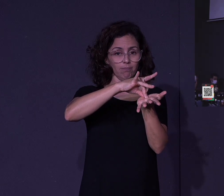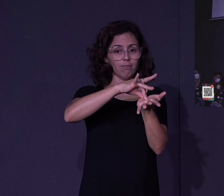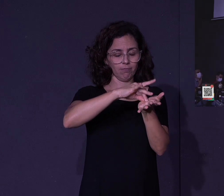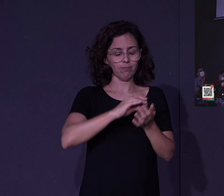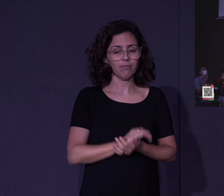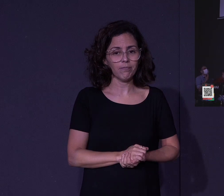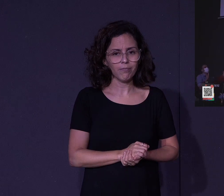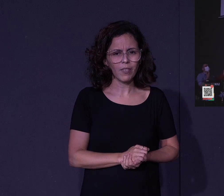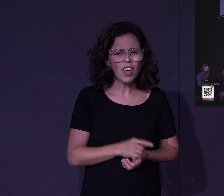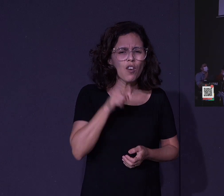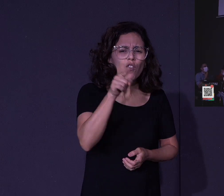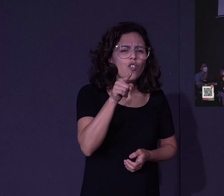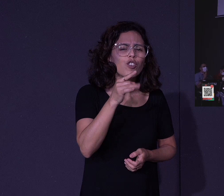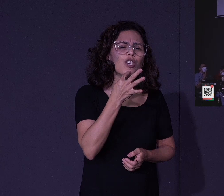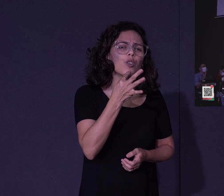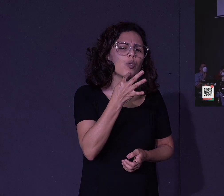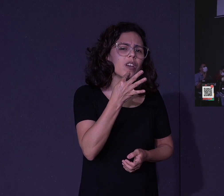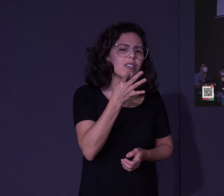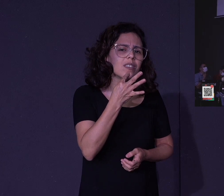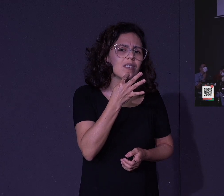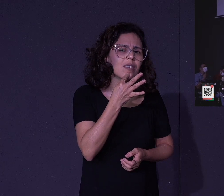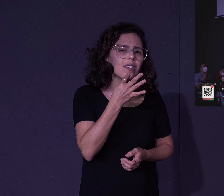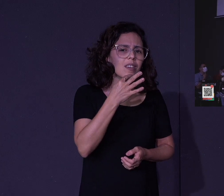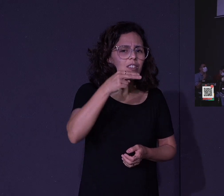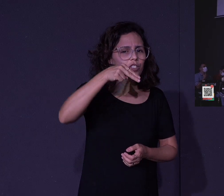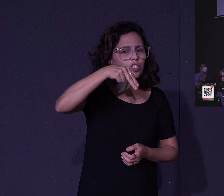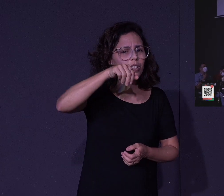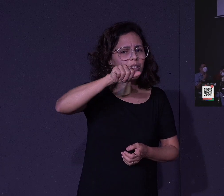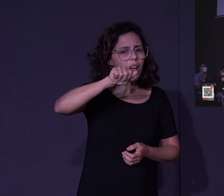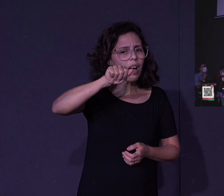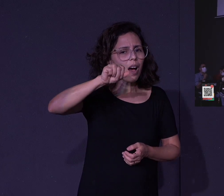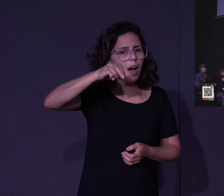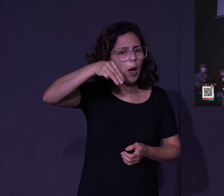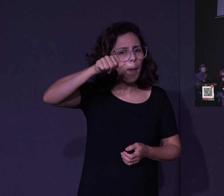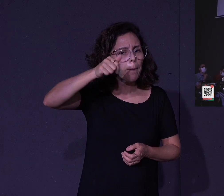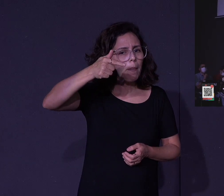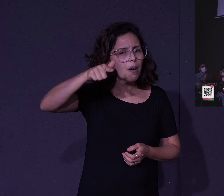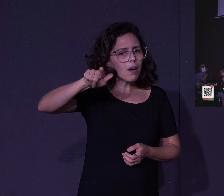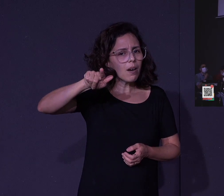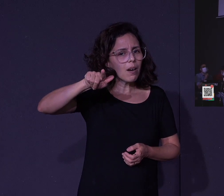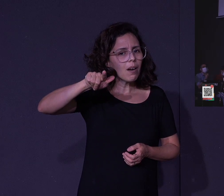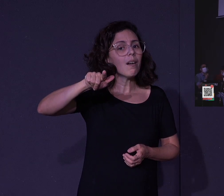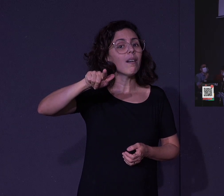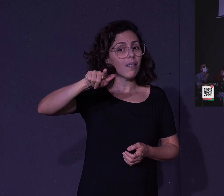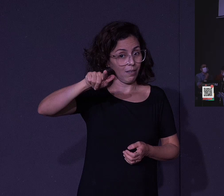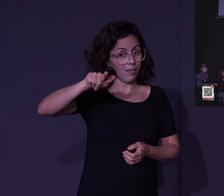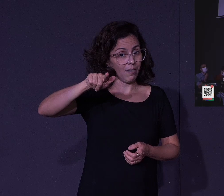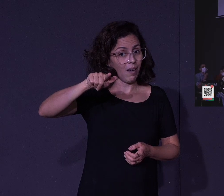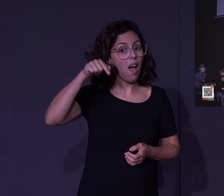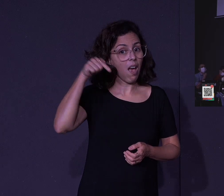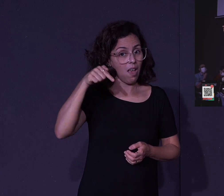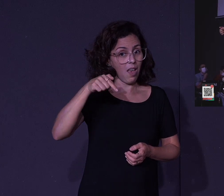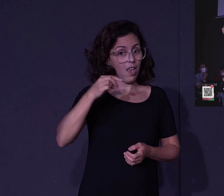Pensava eu que o profeta viria, iria impor as mãos sobre mim, iria orar e